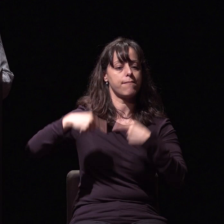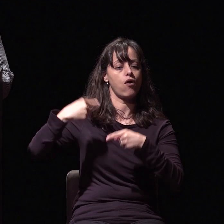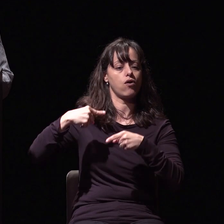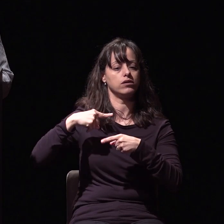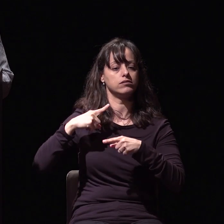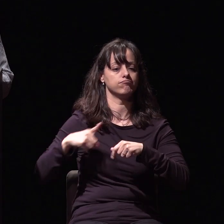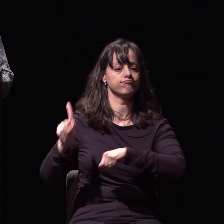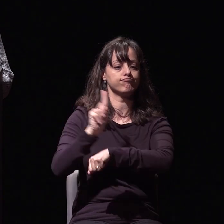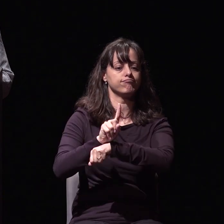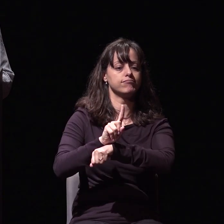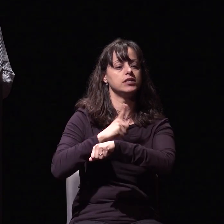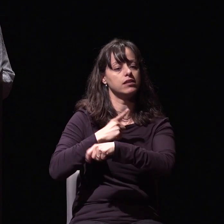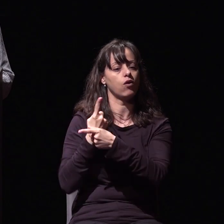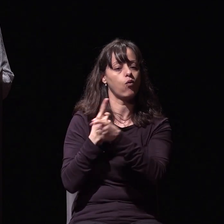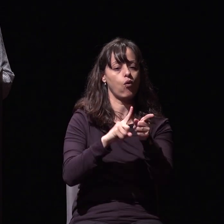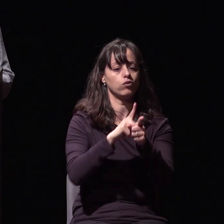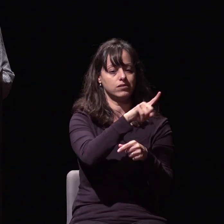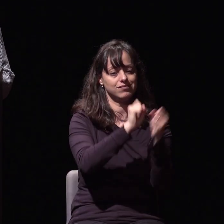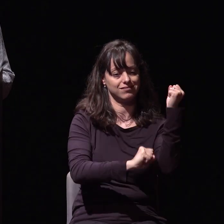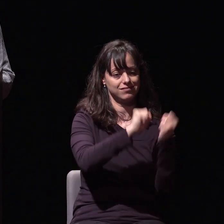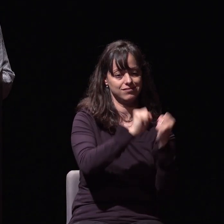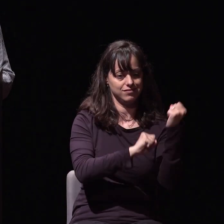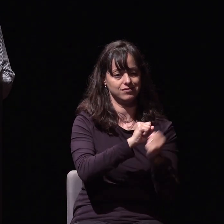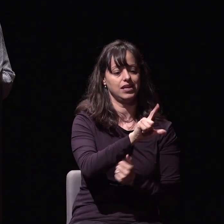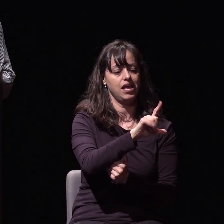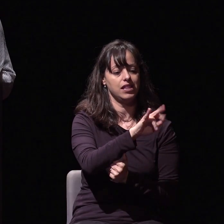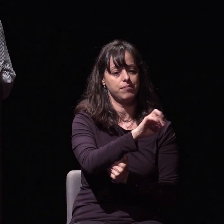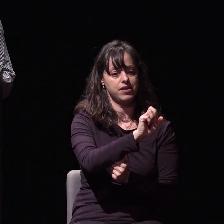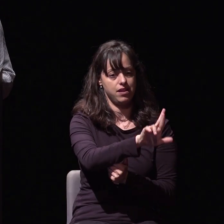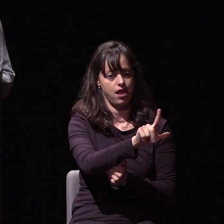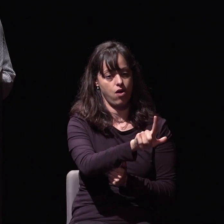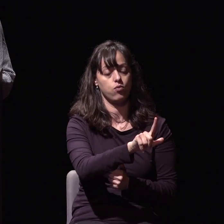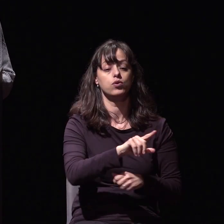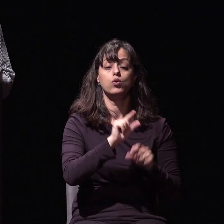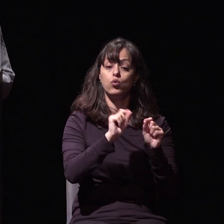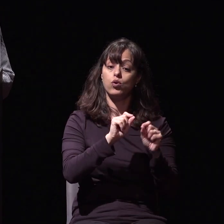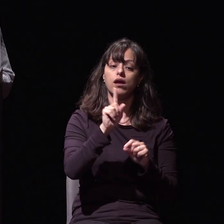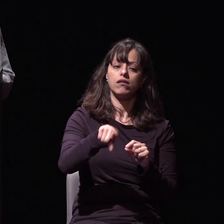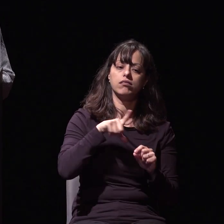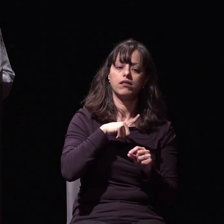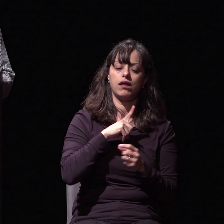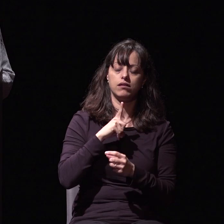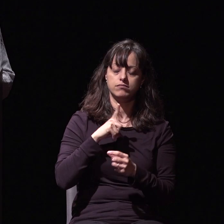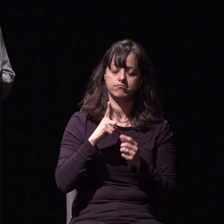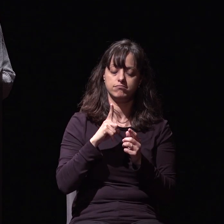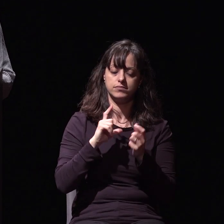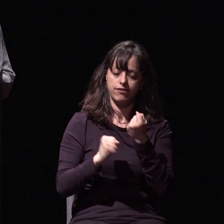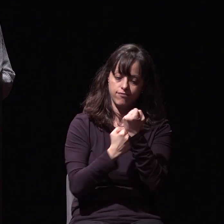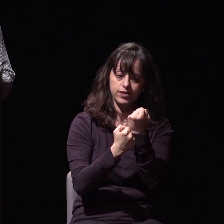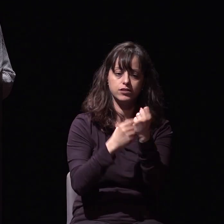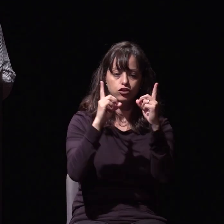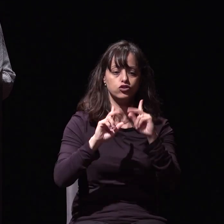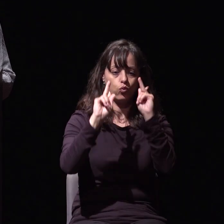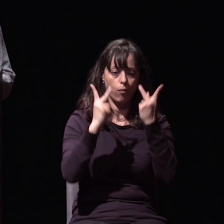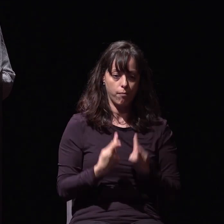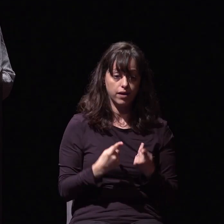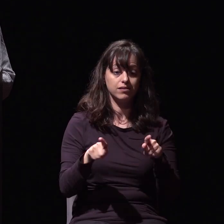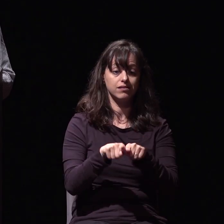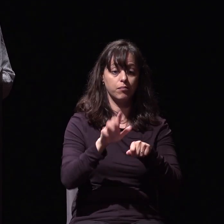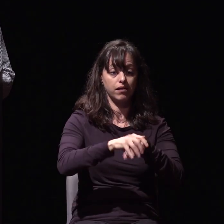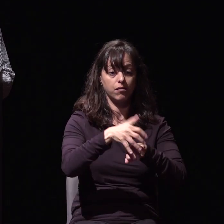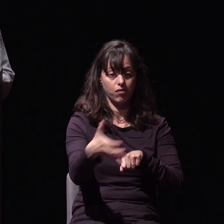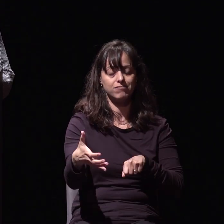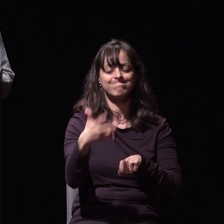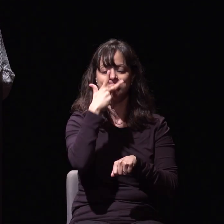uma palavra de combate. O papel educativo da arte, de defesa dos direitos humanos e da democracia, estava